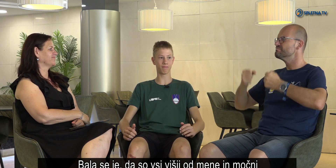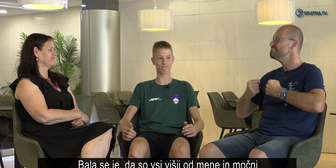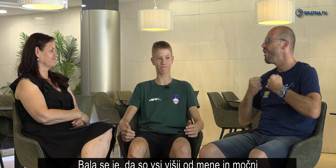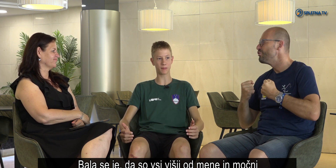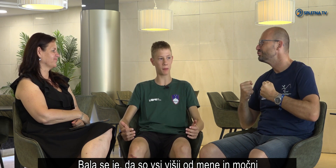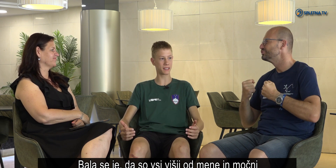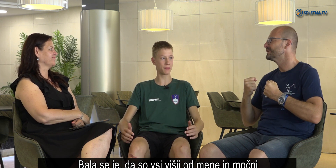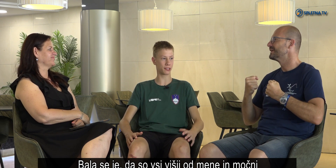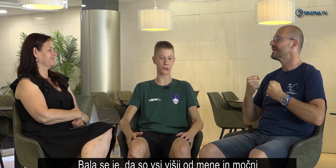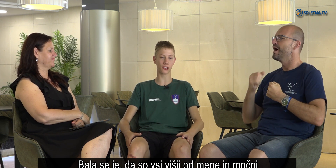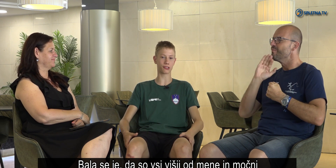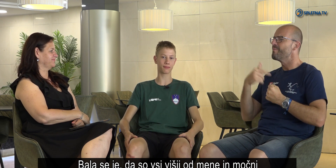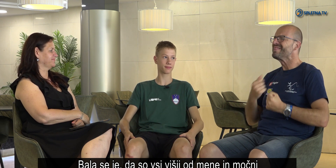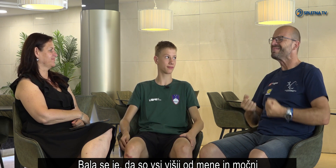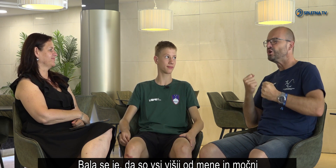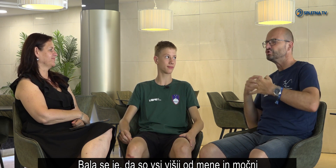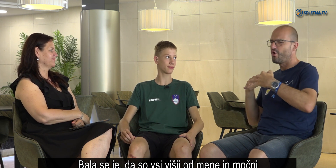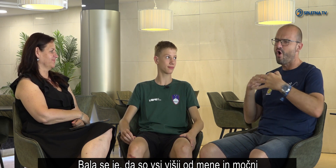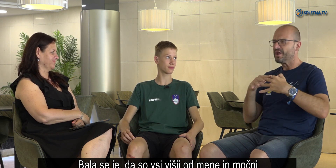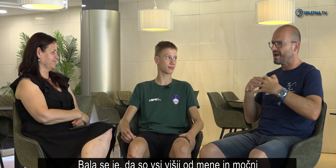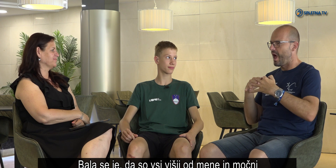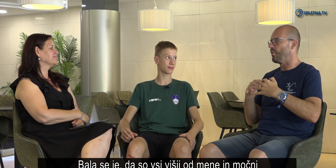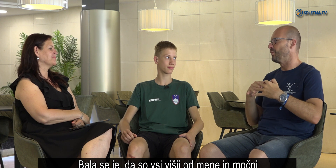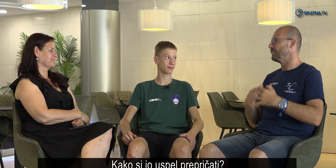da bom jaz z njimi težko igral.